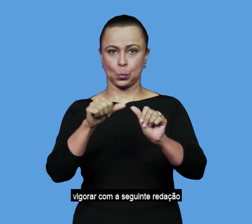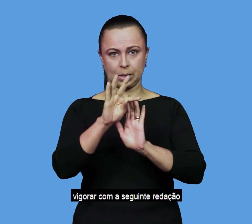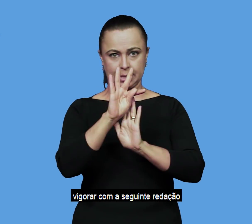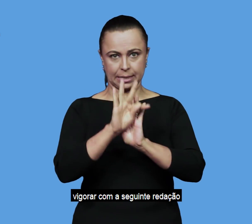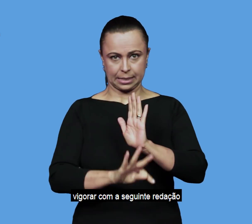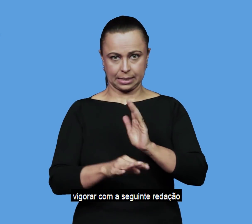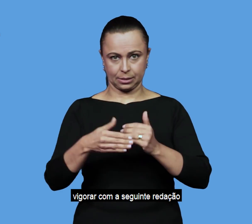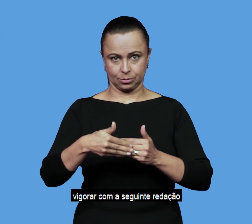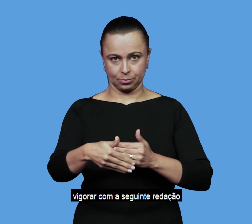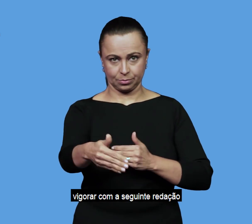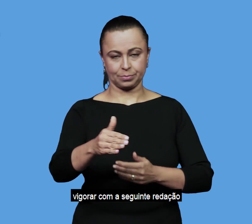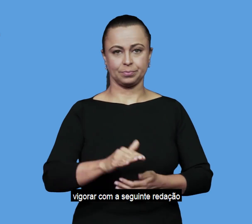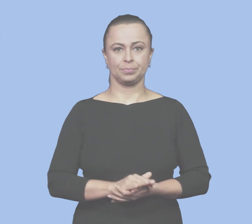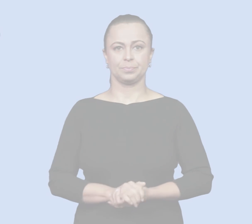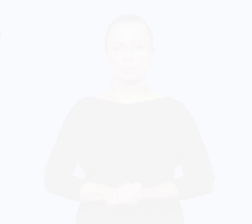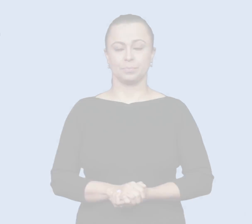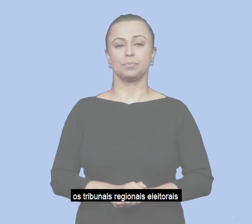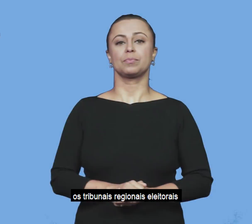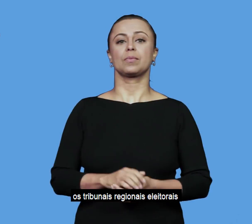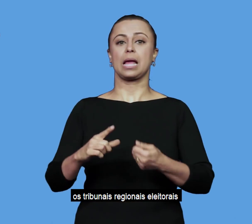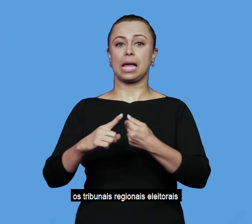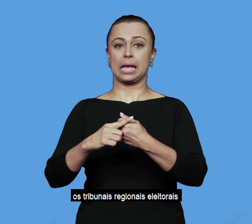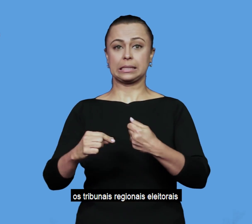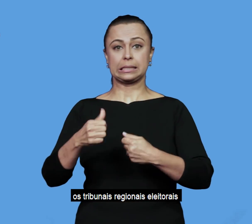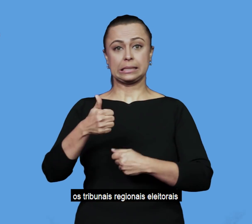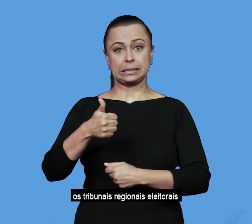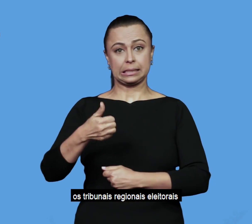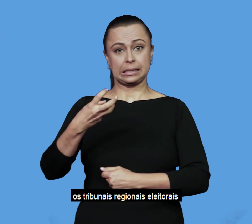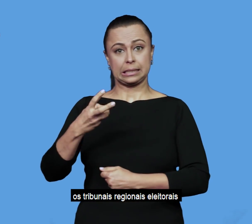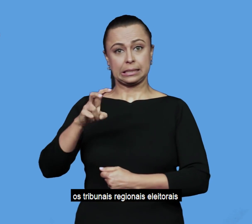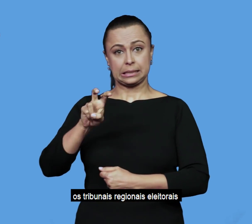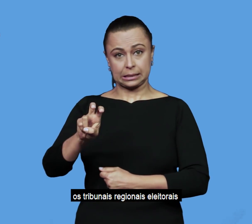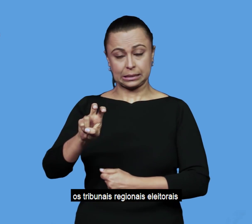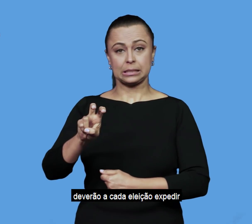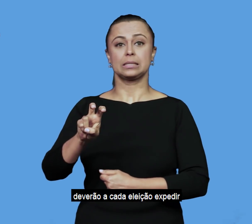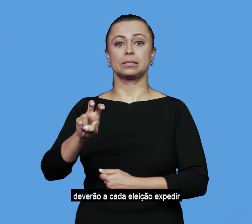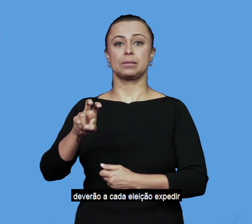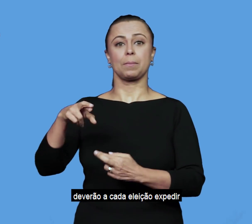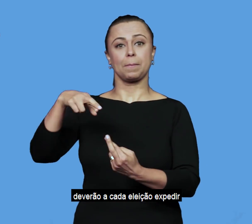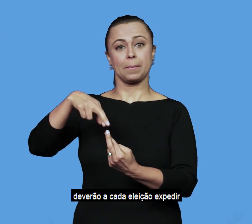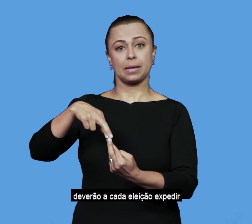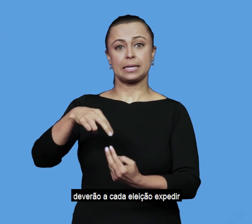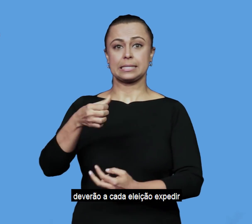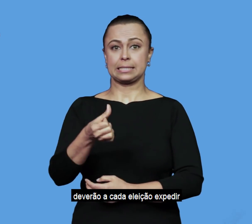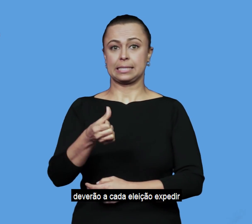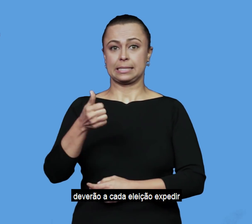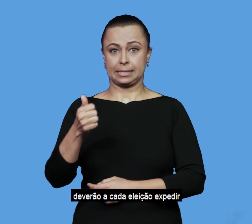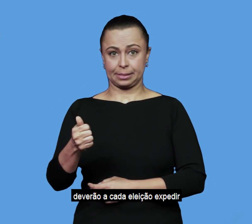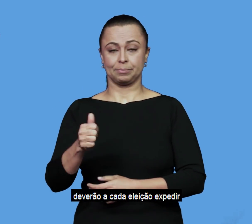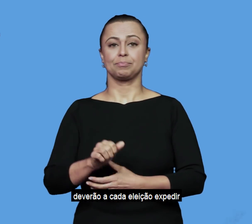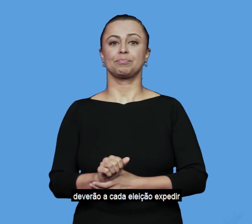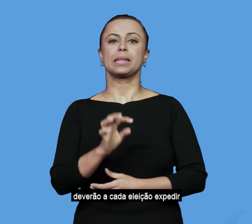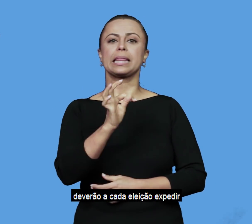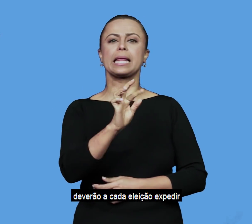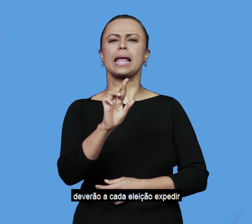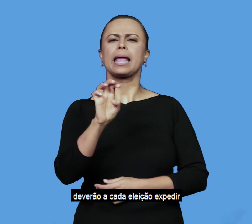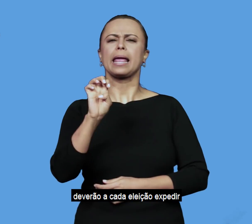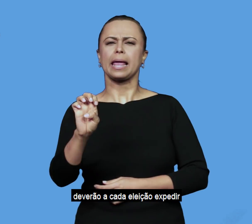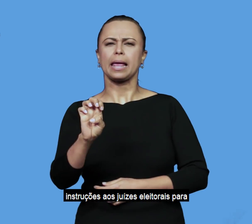redação os tribunais regionais eleitorais deverão a cada eleição expedir instruções aos